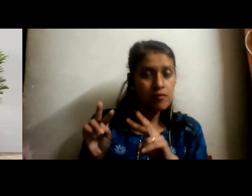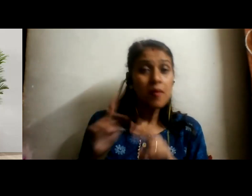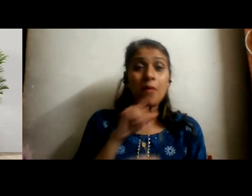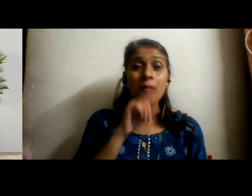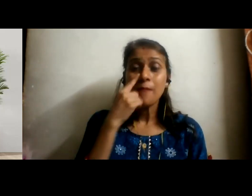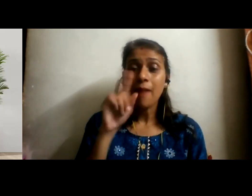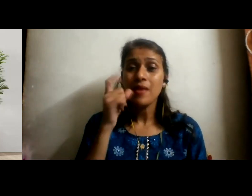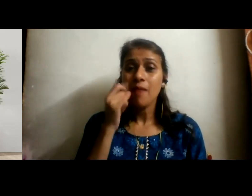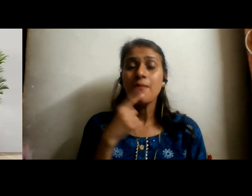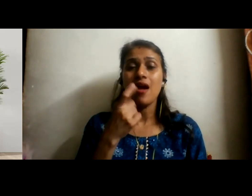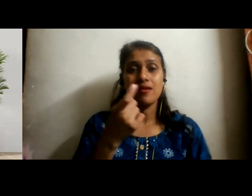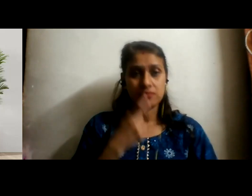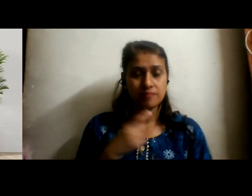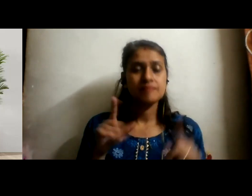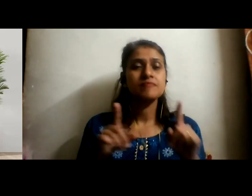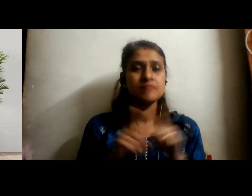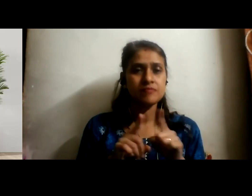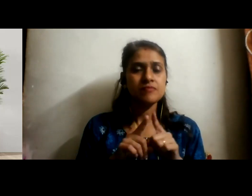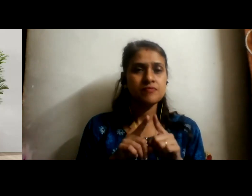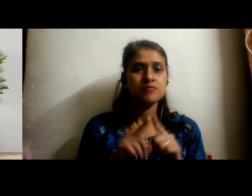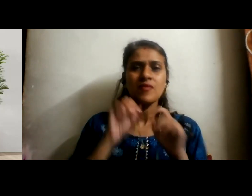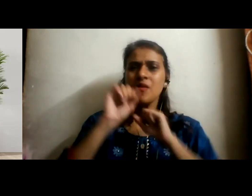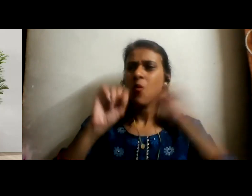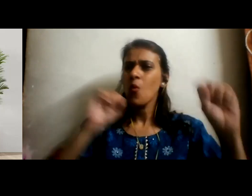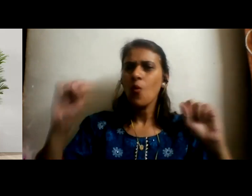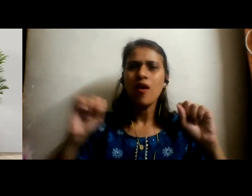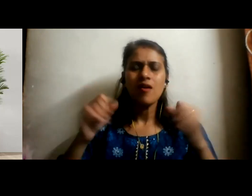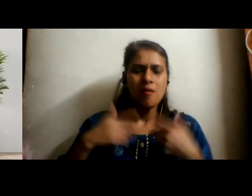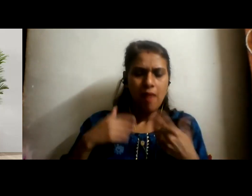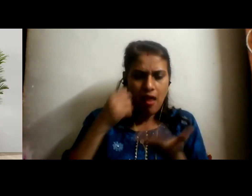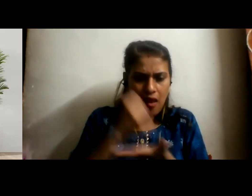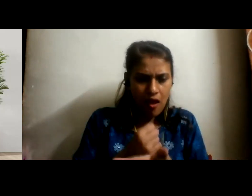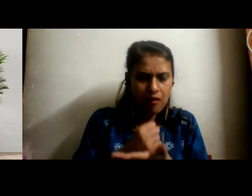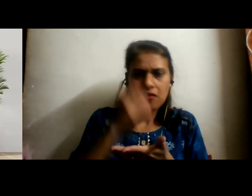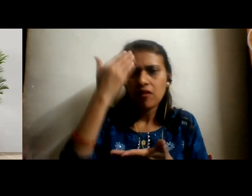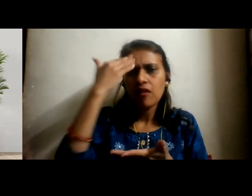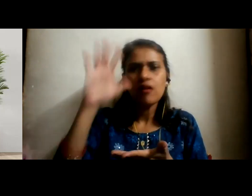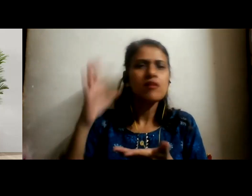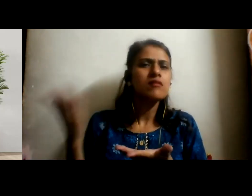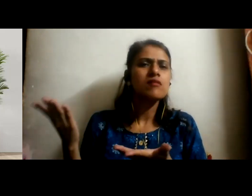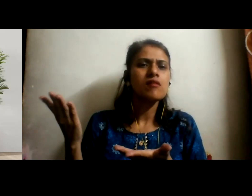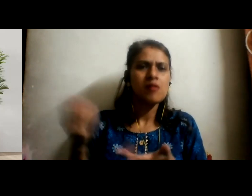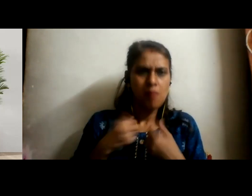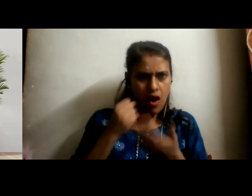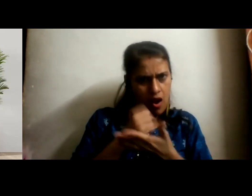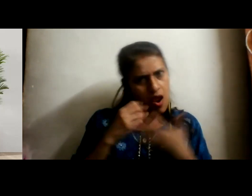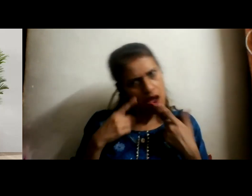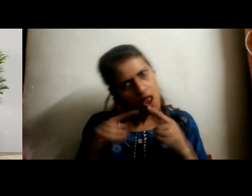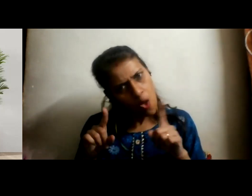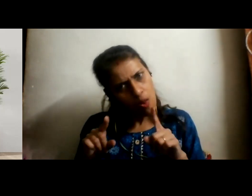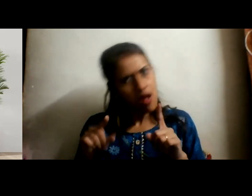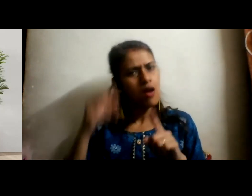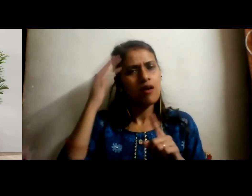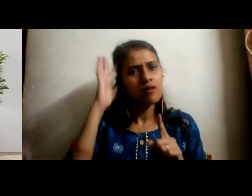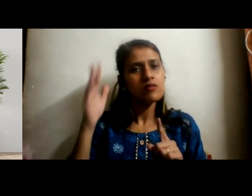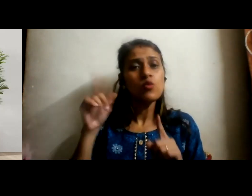हैं, ये आपने सही कहा कि वो बच्चे तो अपने राइट्स के लिए भी नहीं बोल पाते, उनको तो पता ही नहीं है कि ये क्या है, क्योंकि ये उनका एक अलग